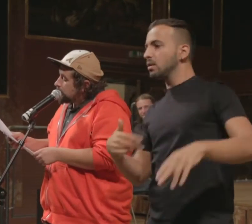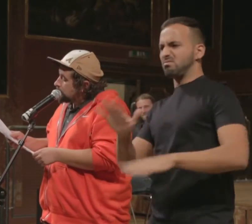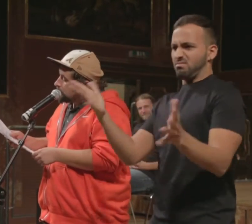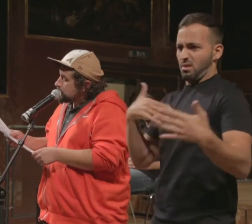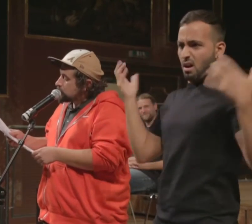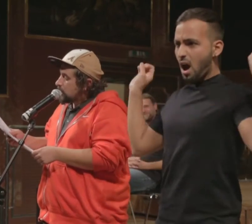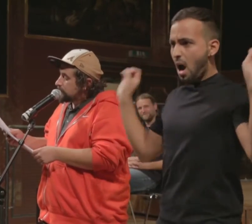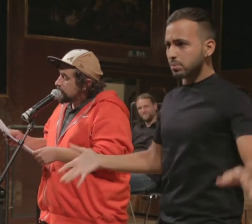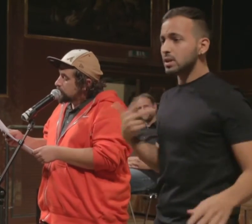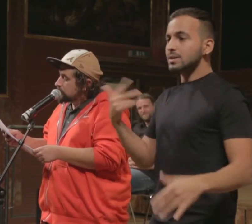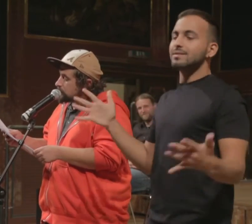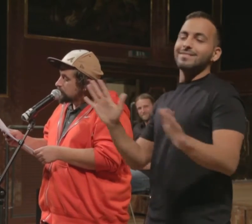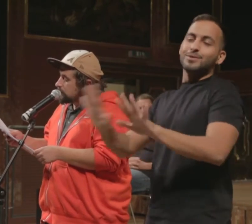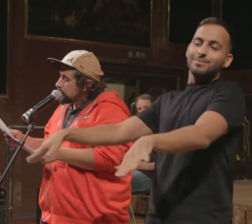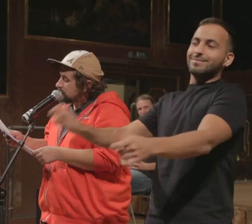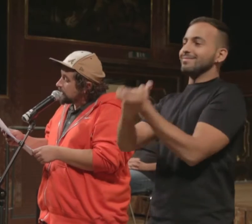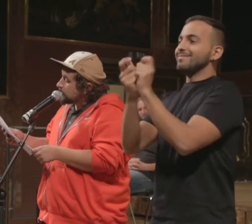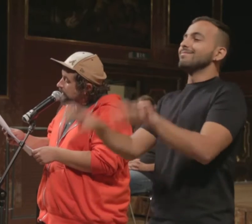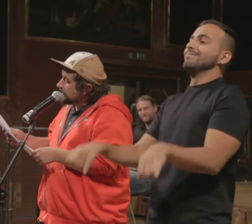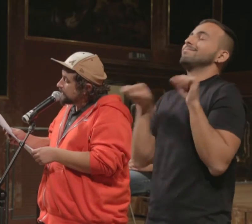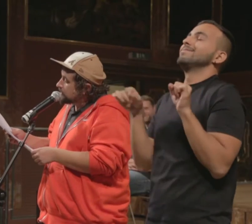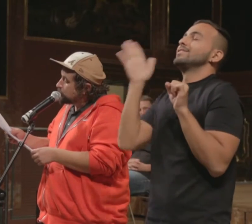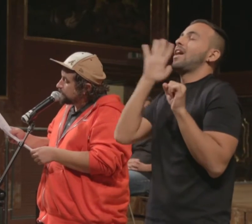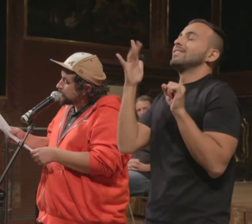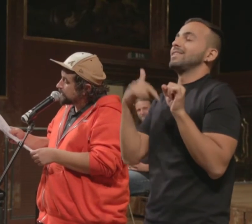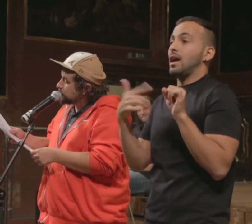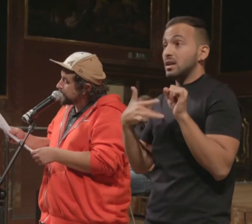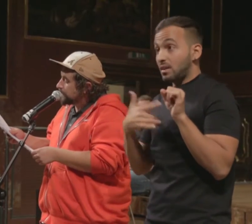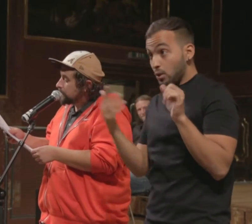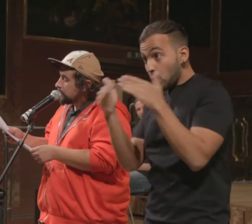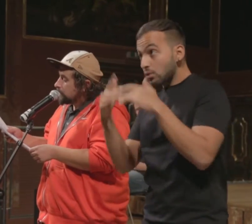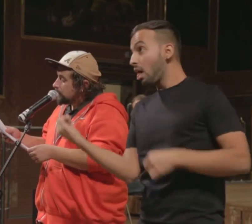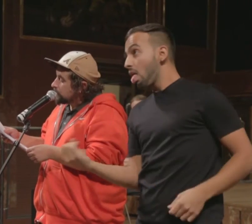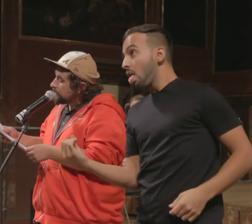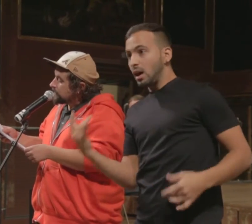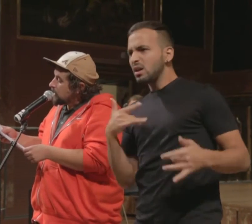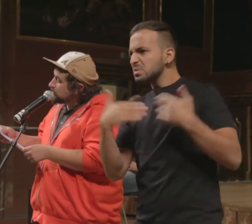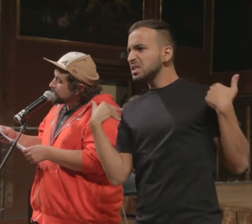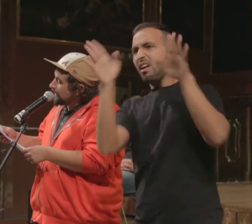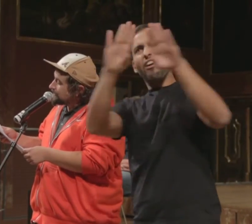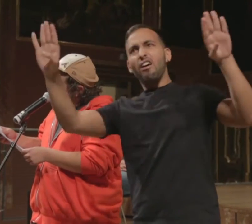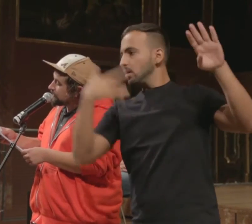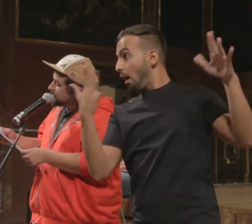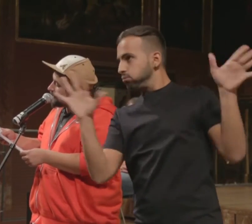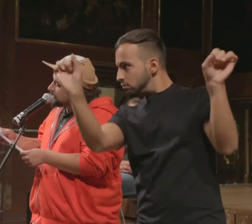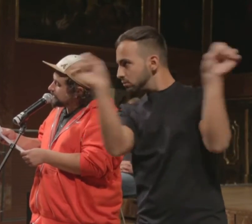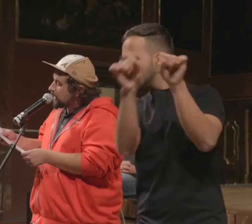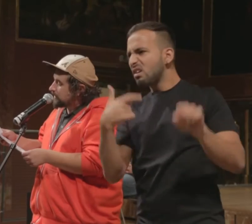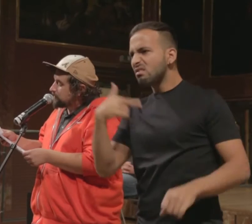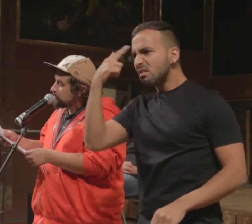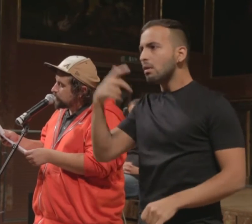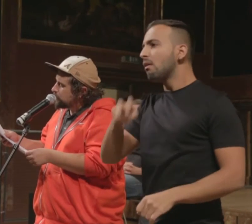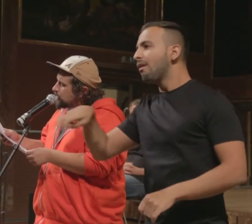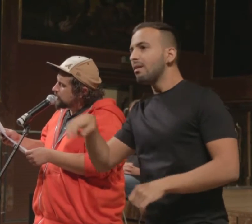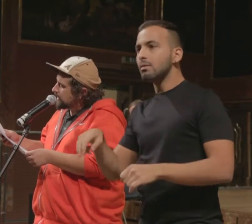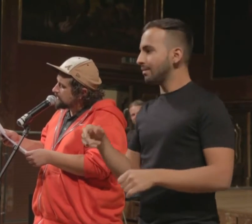nicht mehr. Jetzt schlafe ich aus. Ich ziehe auch die Gardinen immer zu, bevor ich masturbiere. Irgendwann musste mich einsehen, dass mich sämtliche Nachbarn,